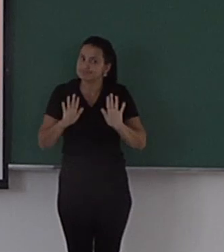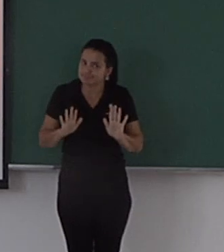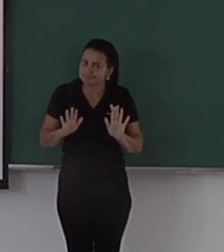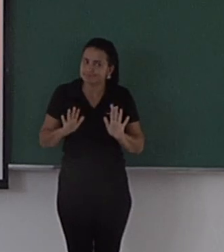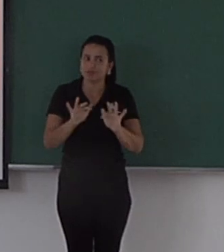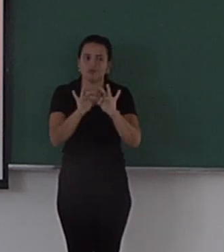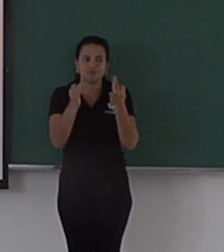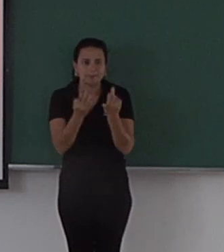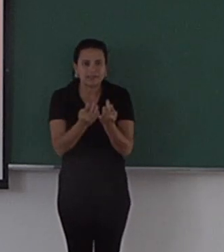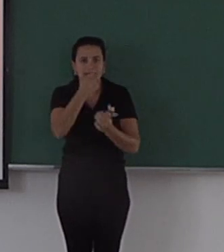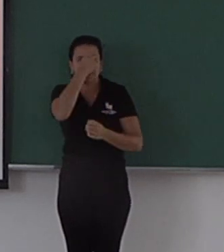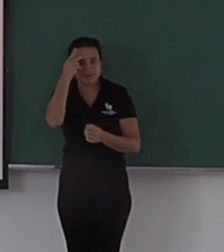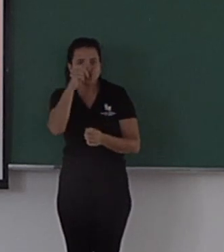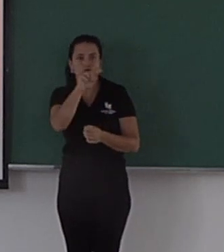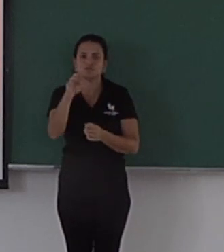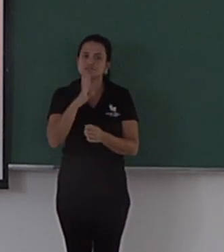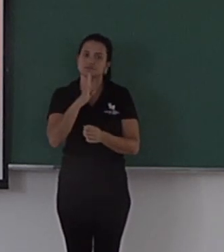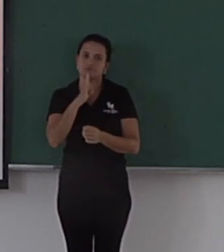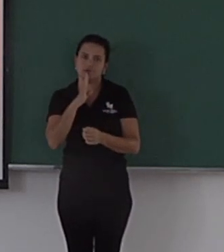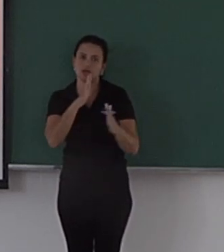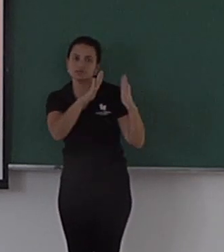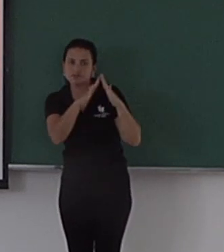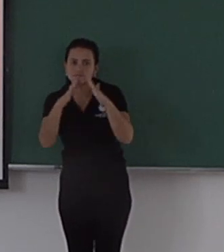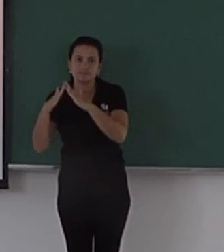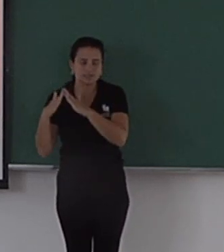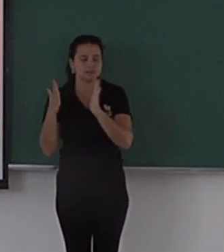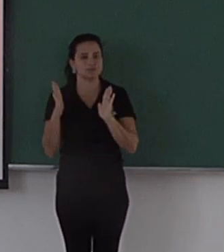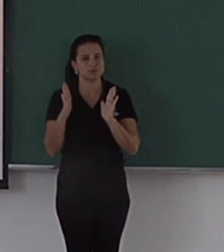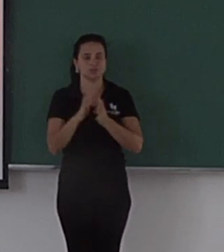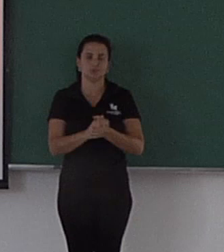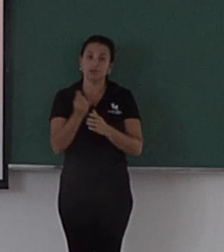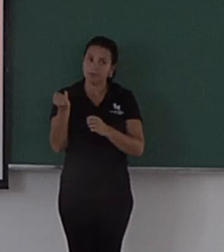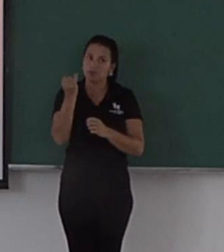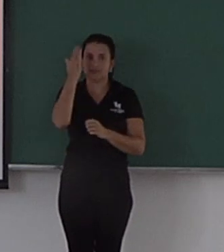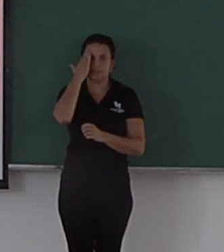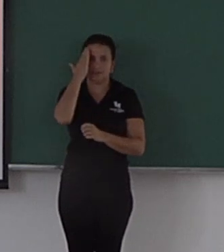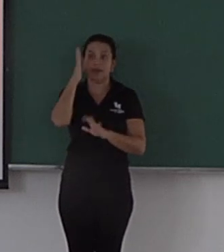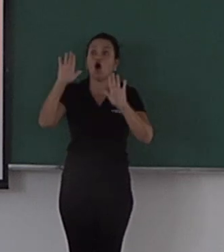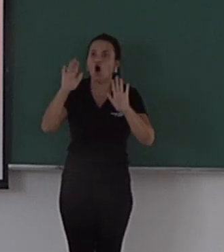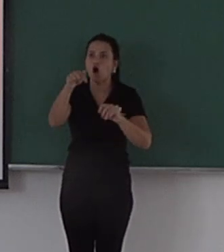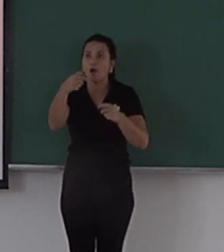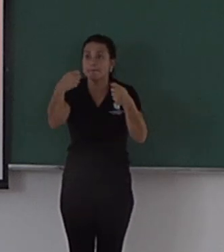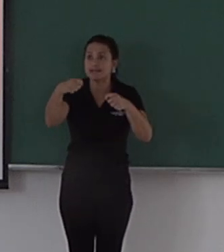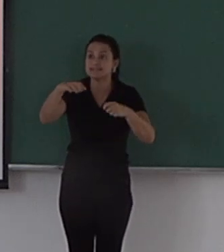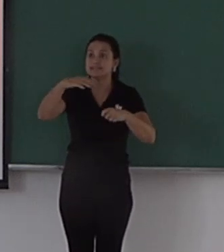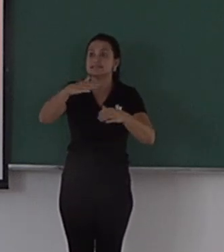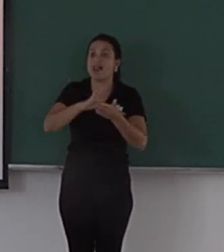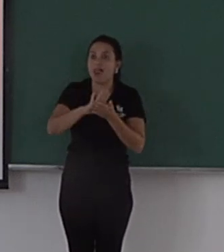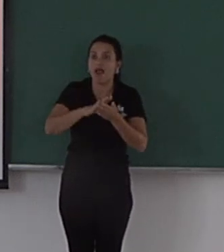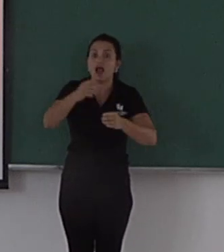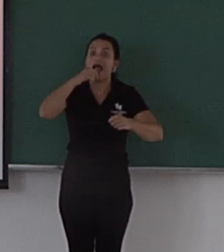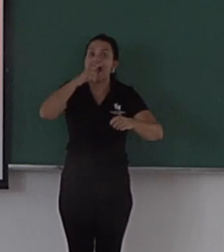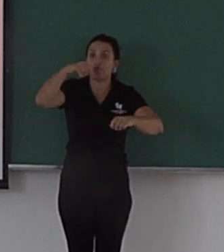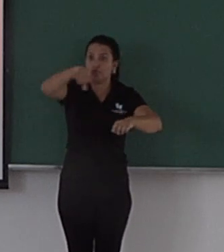algum familiar, com algum amigo, com algum vizinho, com alguém que está próximo de você. Pelo menos você vai saber falar, não, tem que molhar, tem que lavar, tem